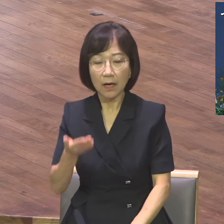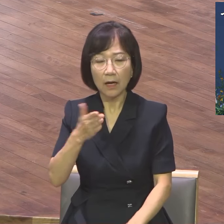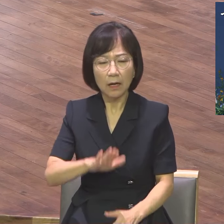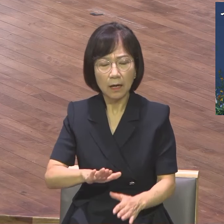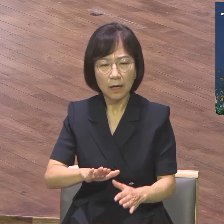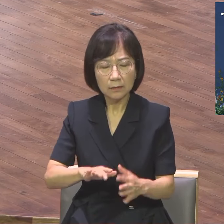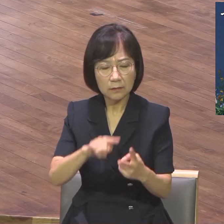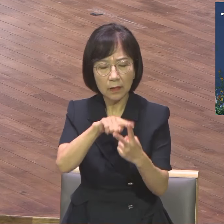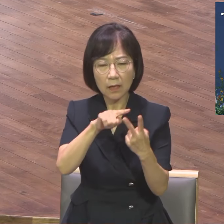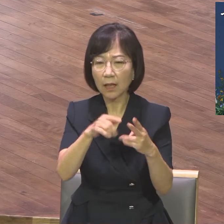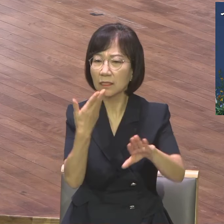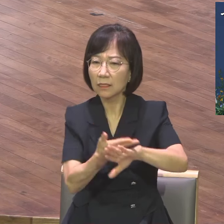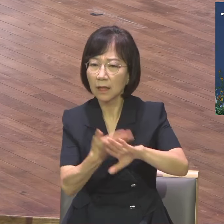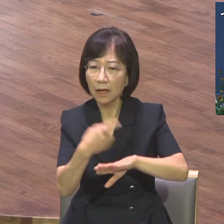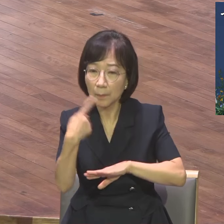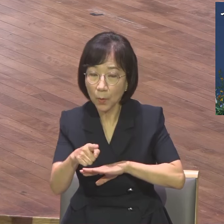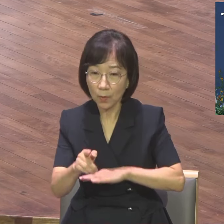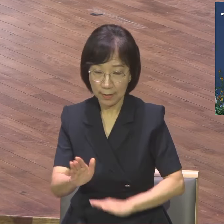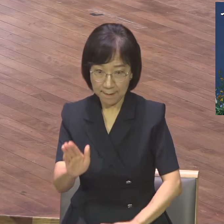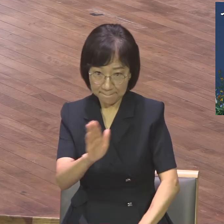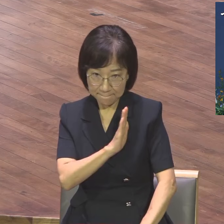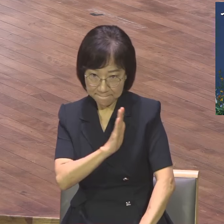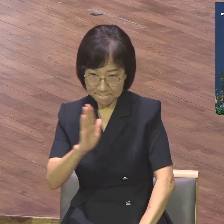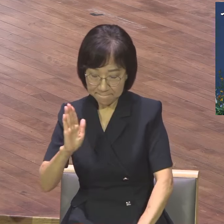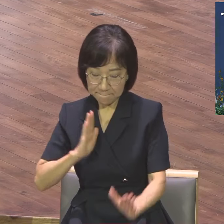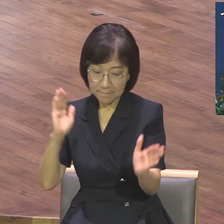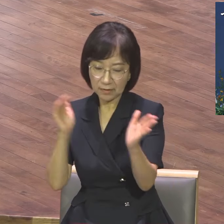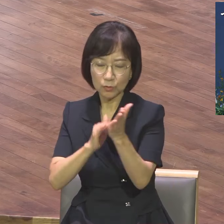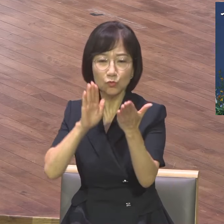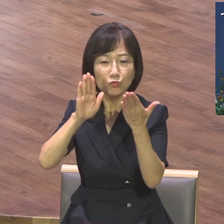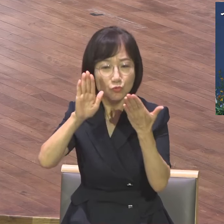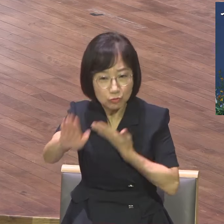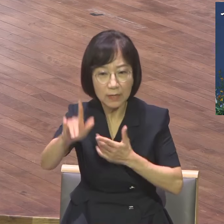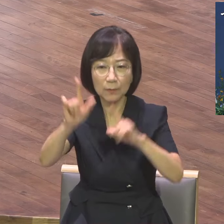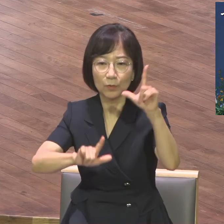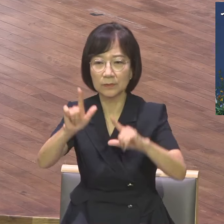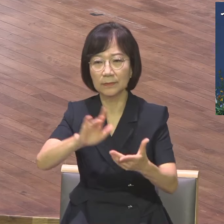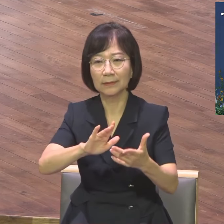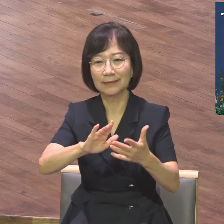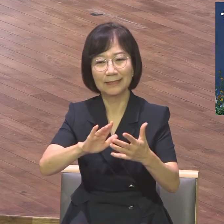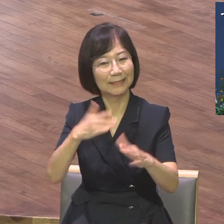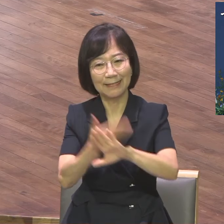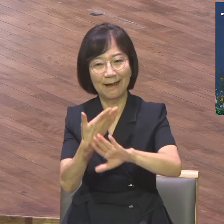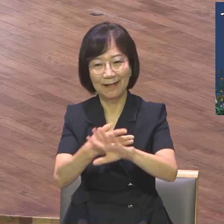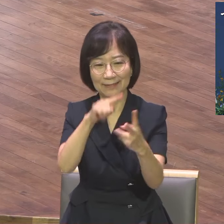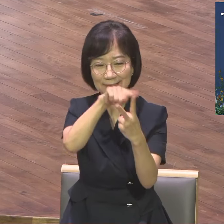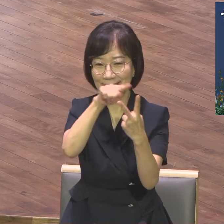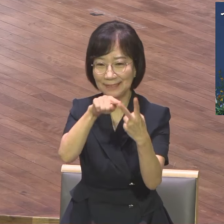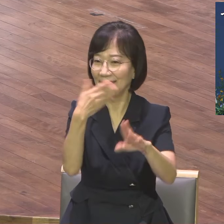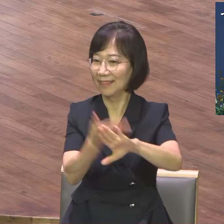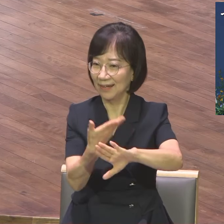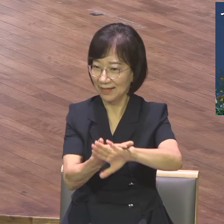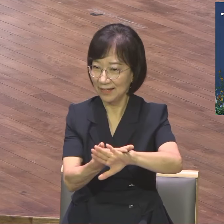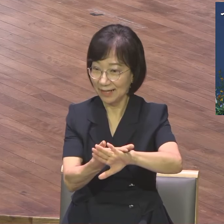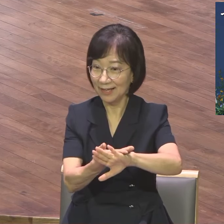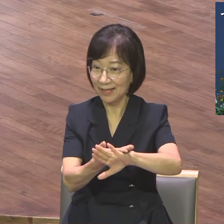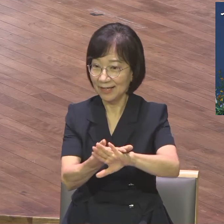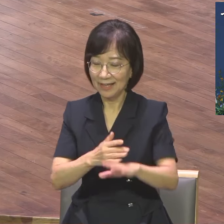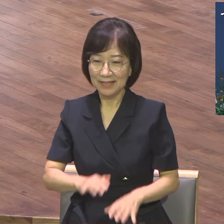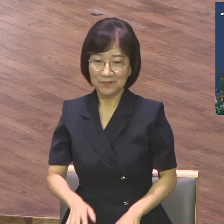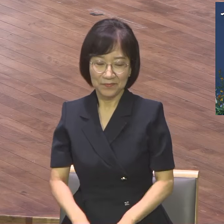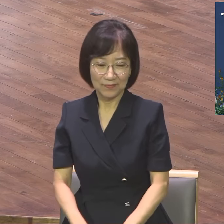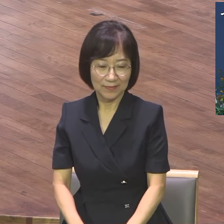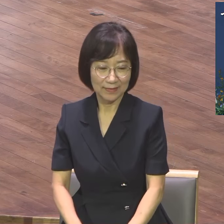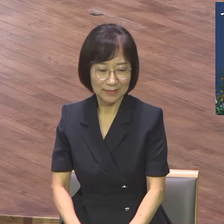후 결과는 극과 극이었습니다. 육신을 가진 인간은